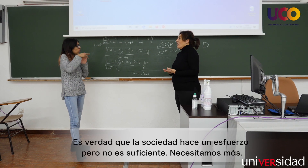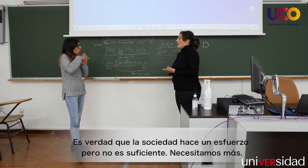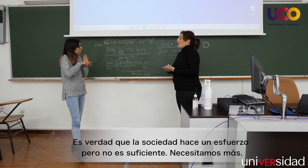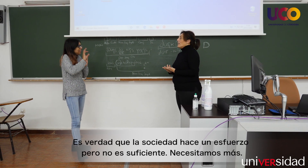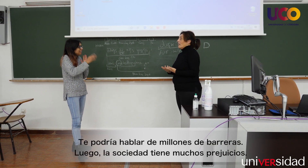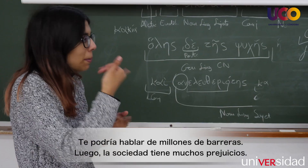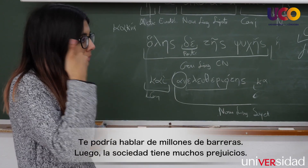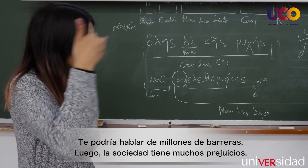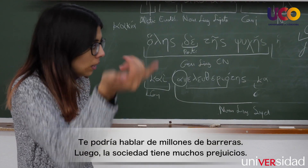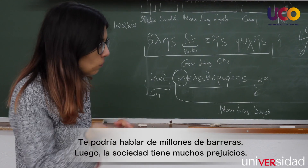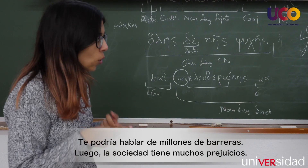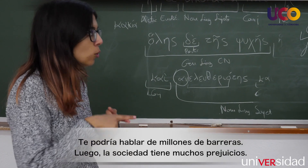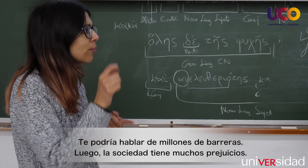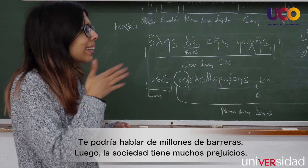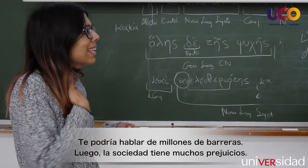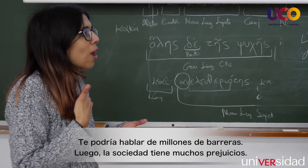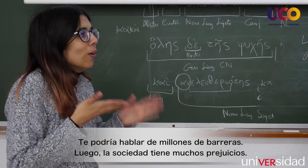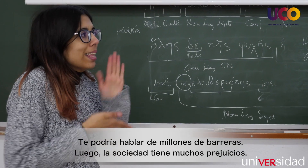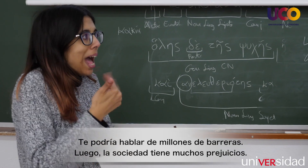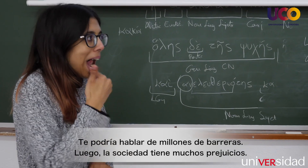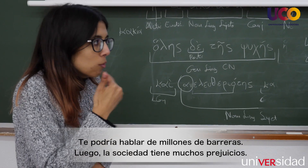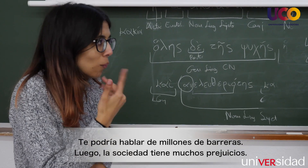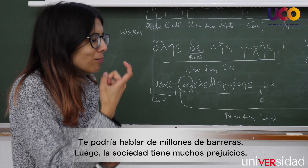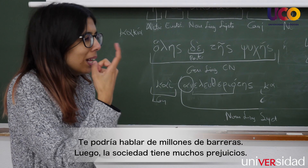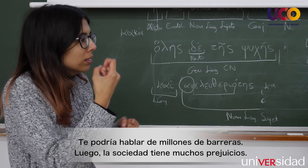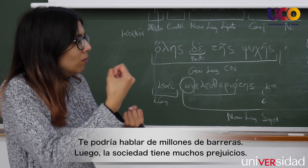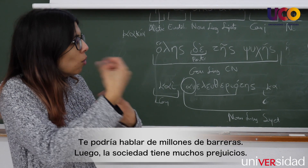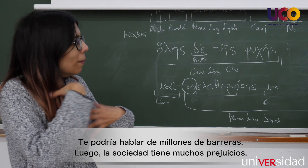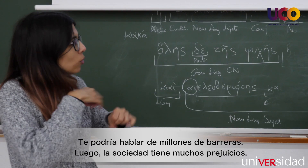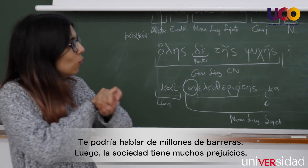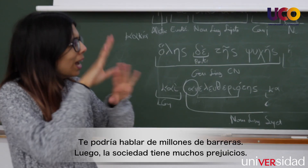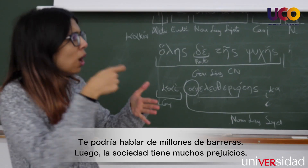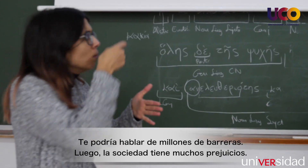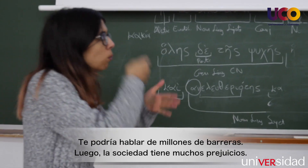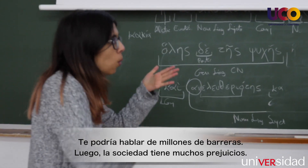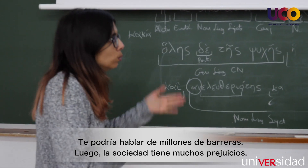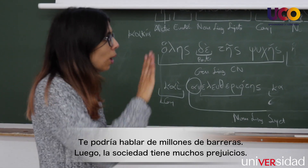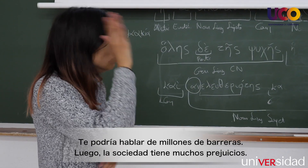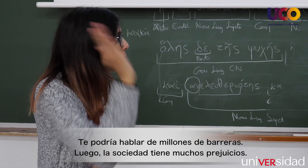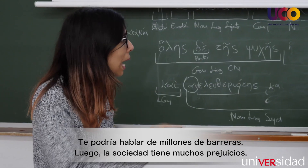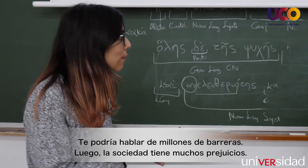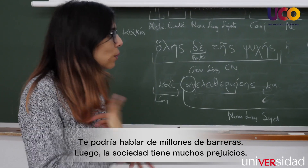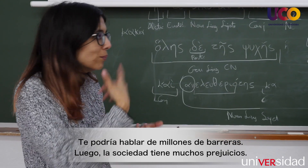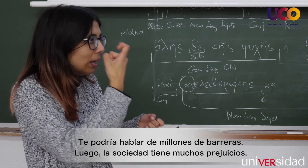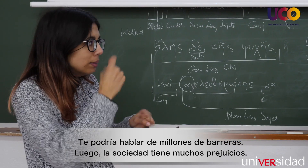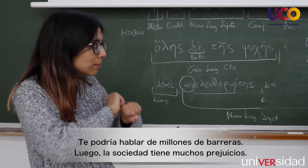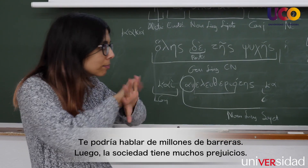más. Te podría hablar de millones de barreras. Luego la sociedad también tiene muchos prejuicios,